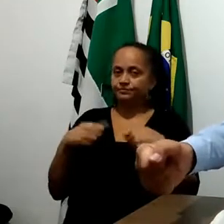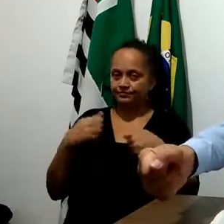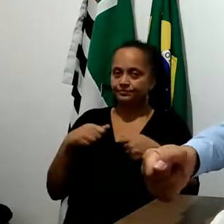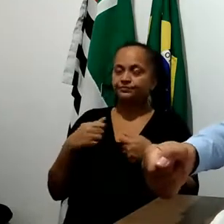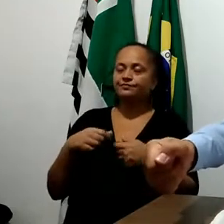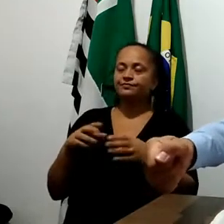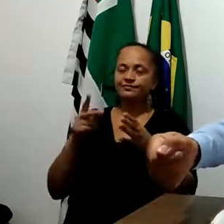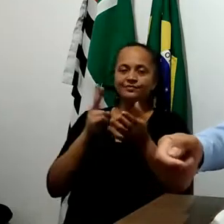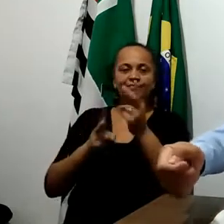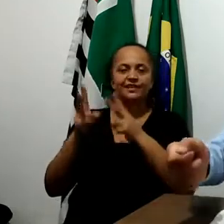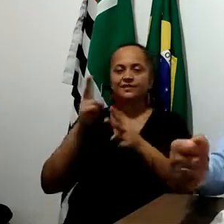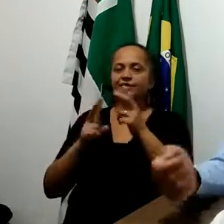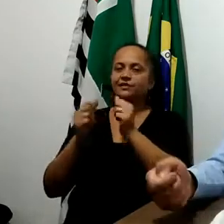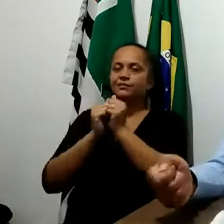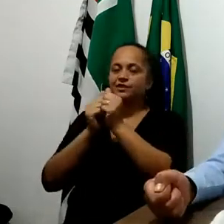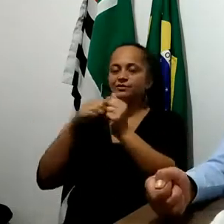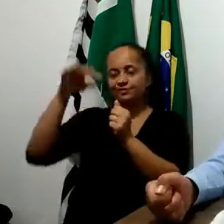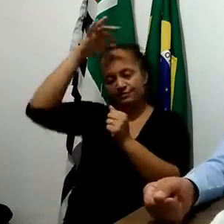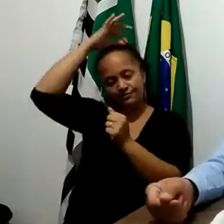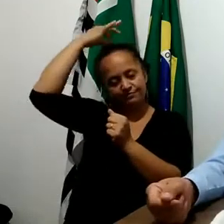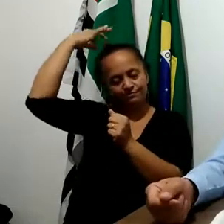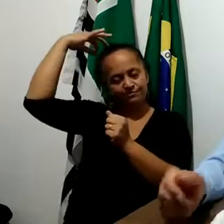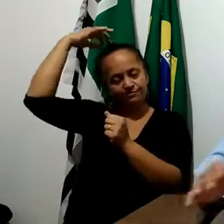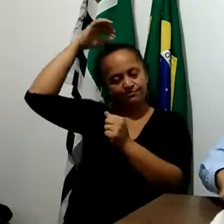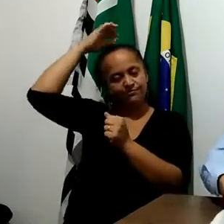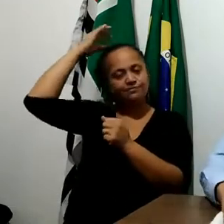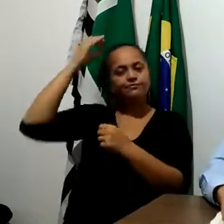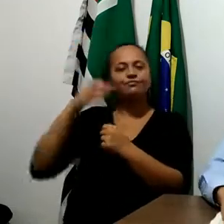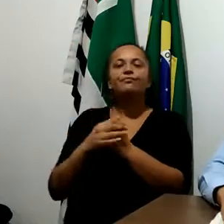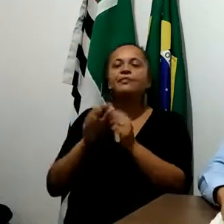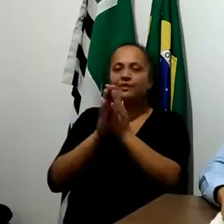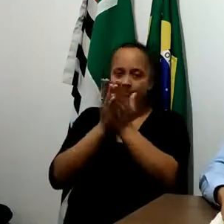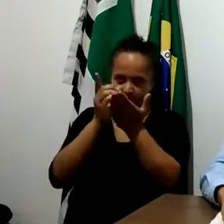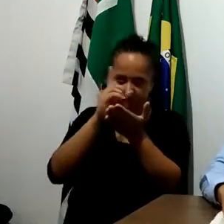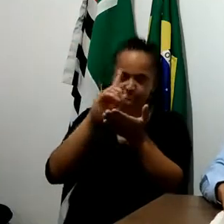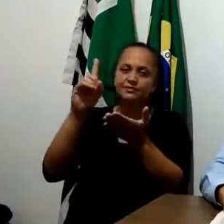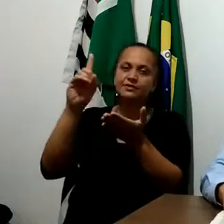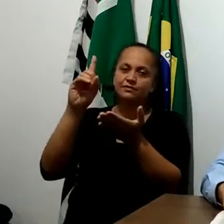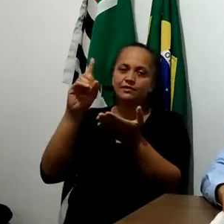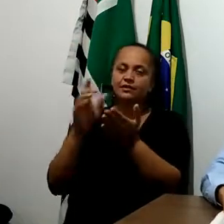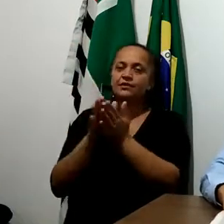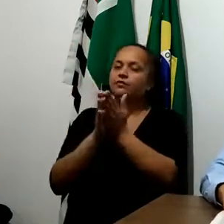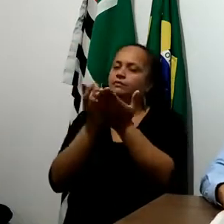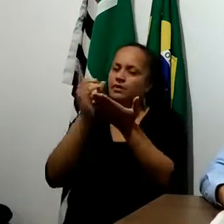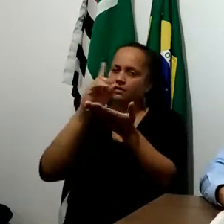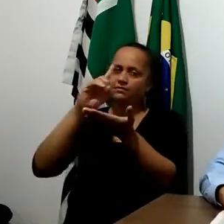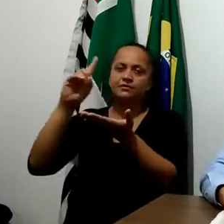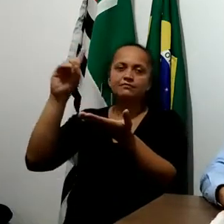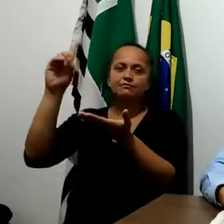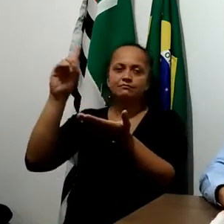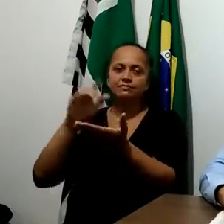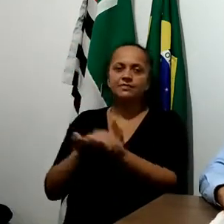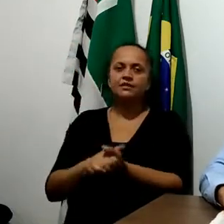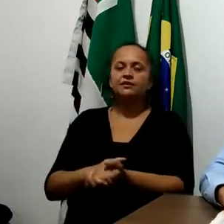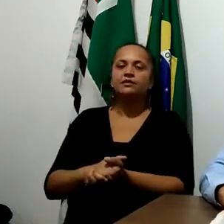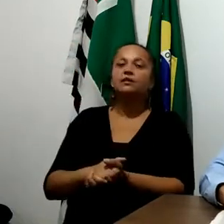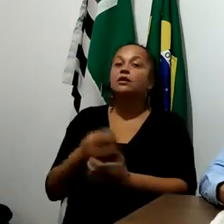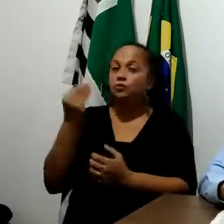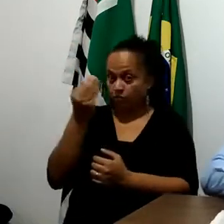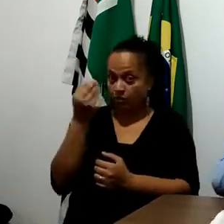Espírito. Essa aí é o está escrito. Essa aí é a palavra. Espada do Espírito é a palavra. Quando